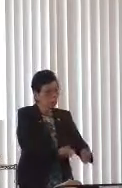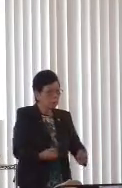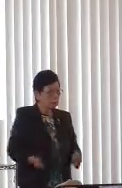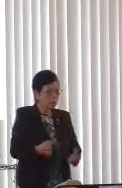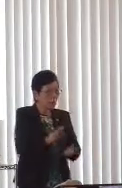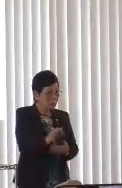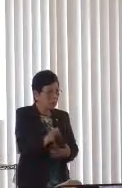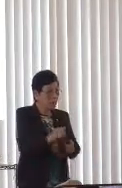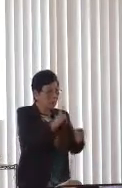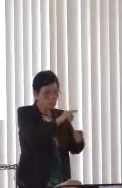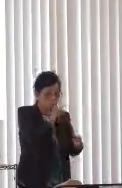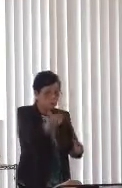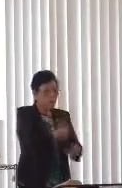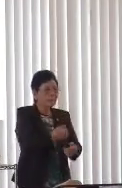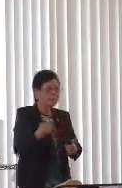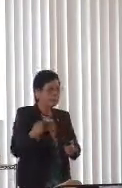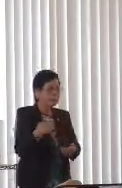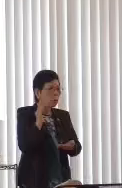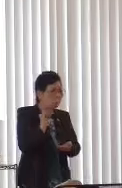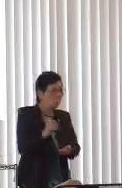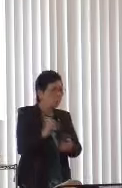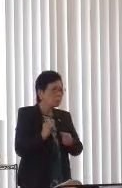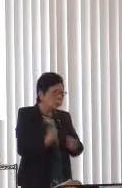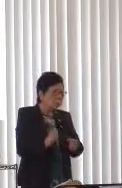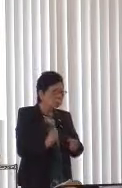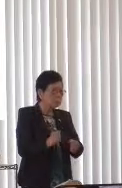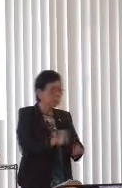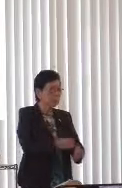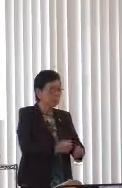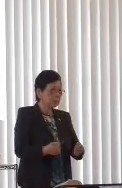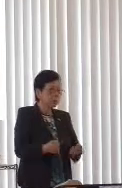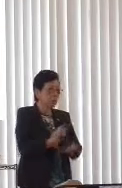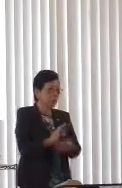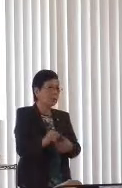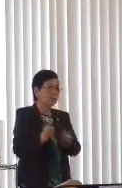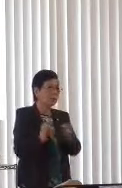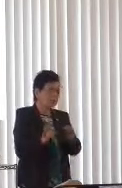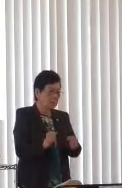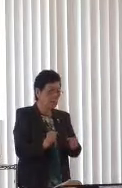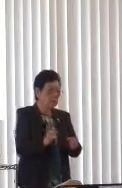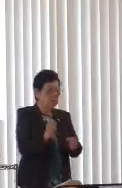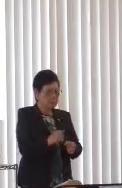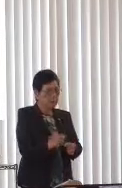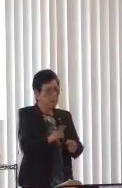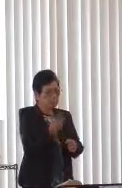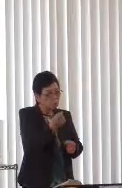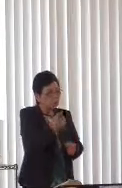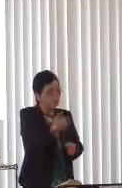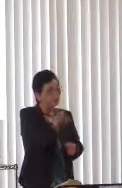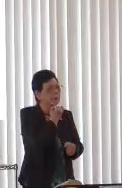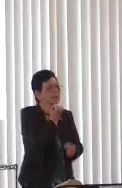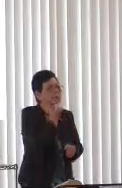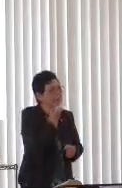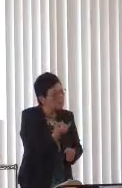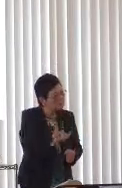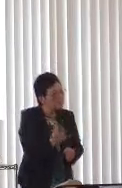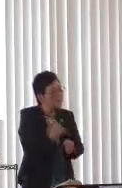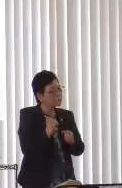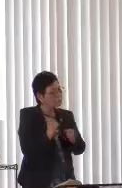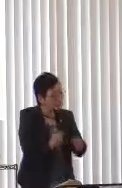時間を用い、また財を用いてお助けしていく、そ